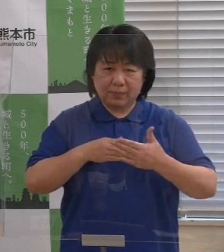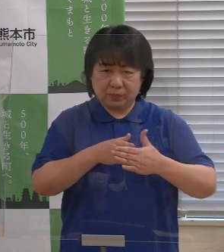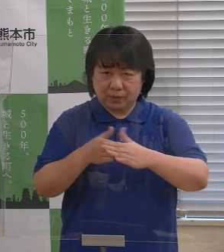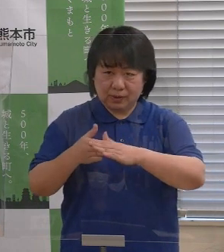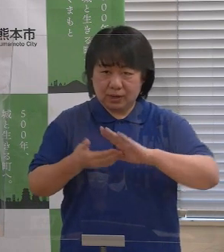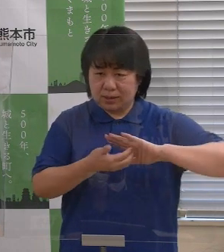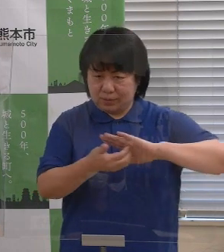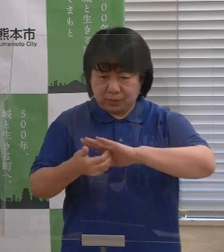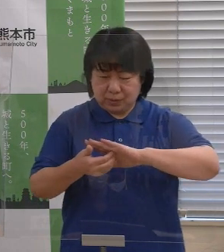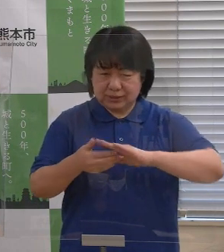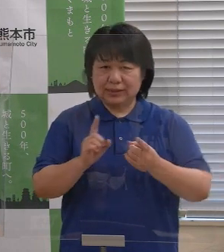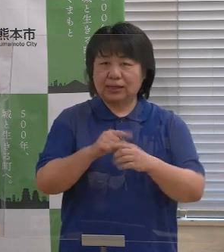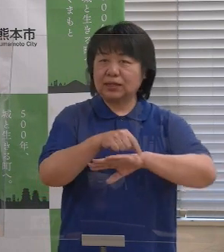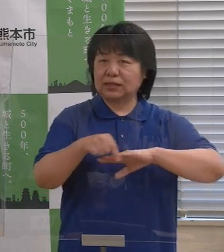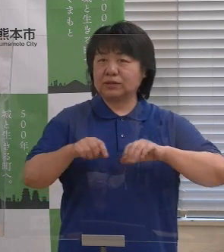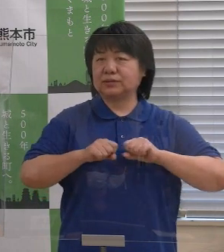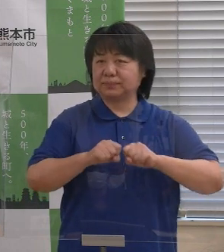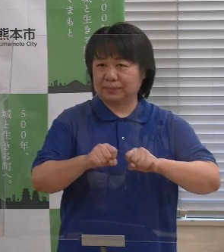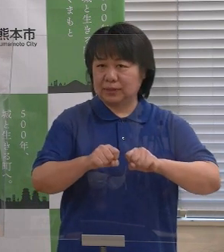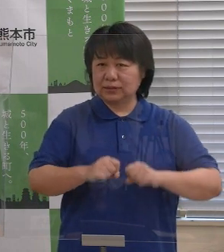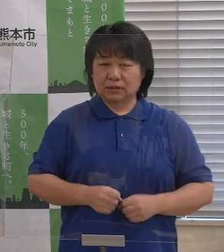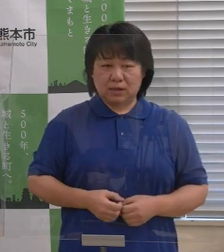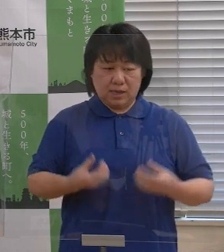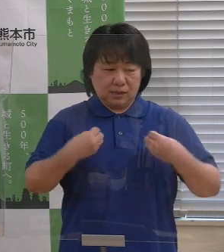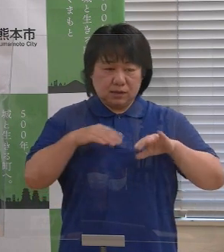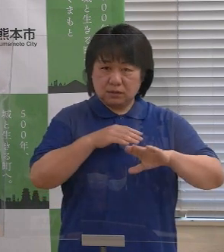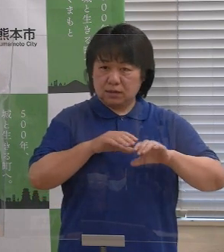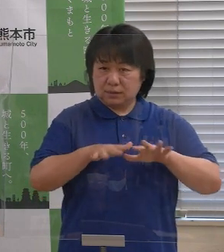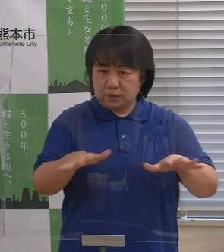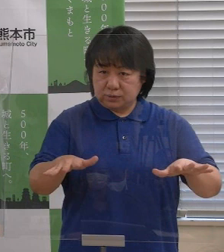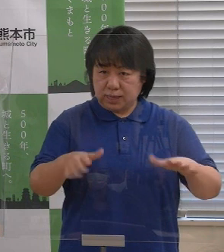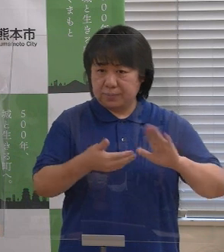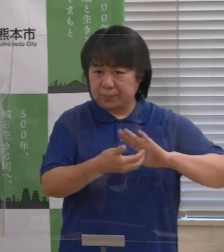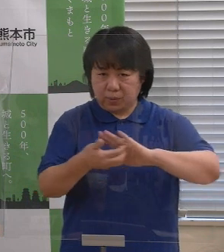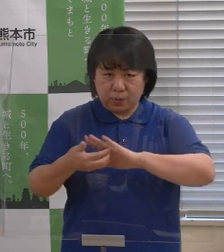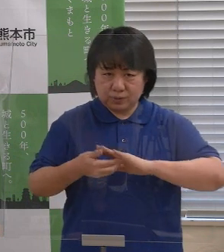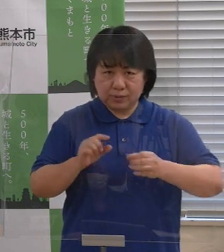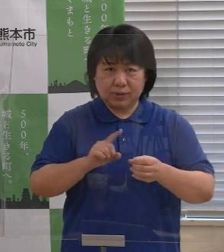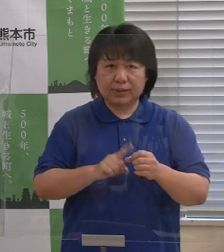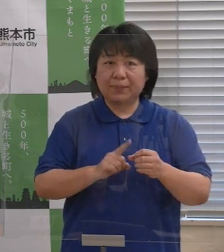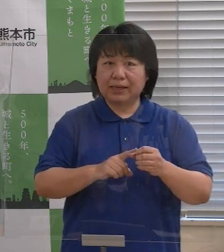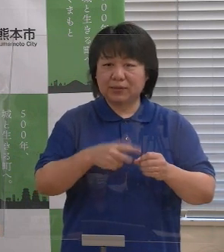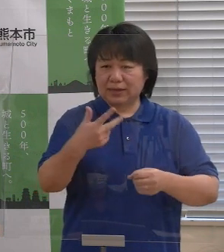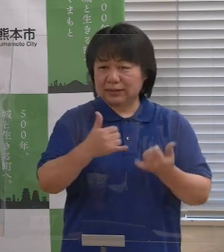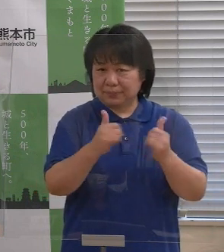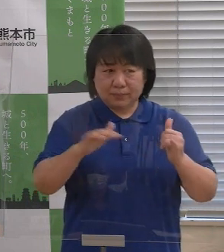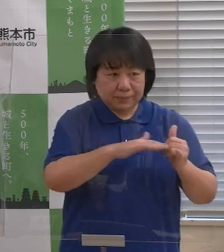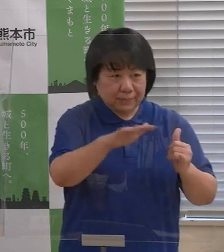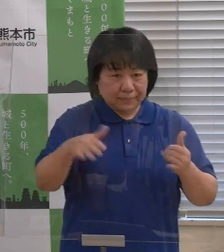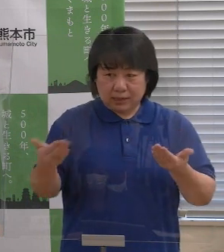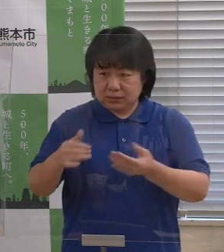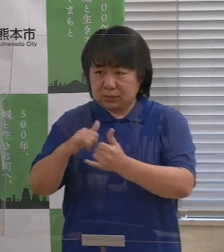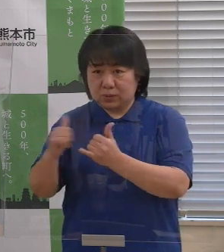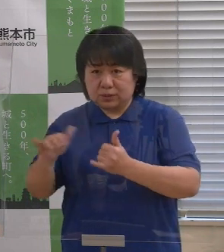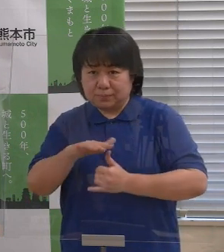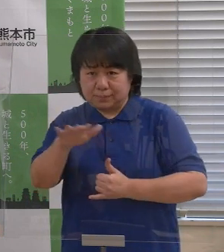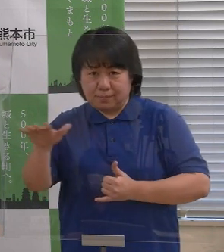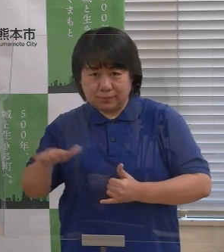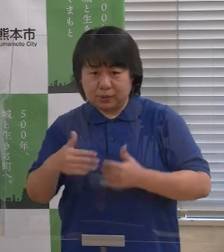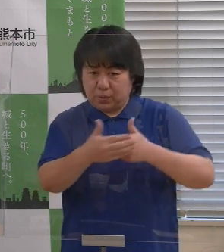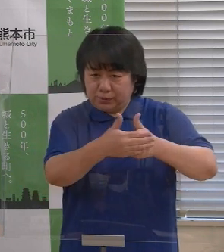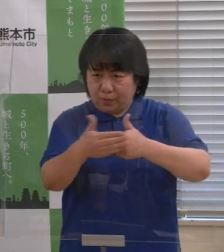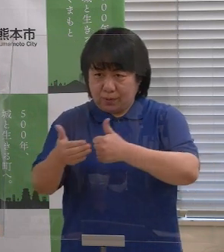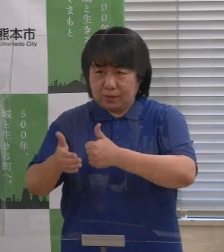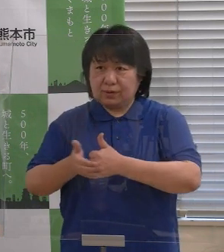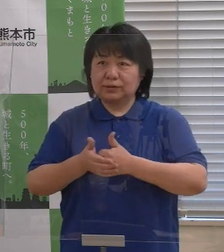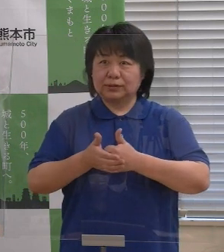ります。なお、感染拡大防止には市民の皆様、あるいは事業者の皆様のご協